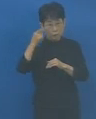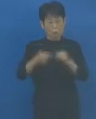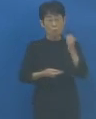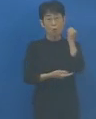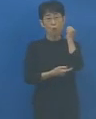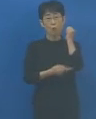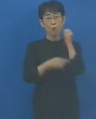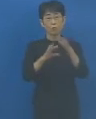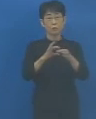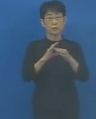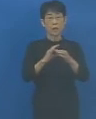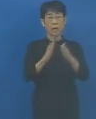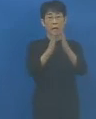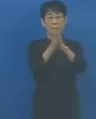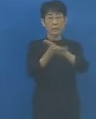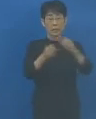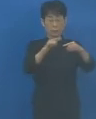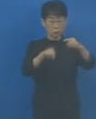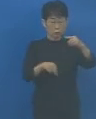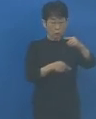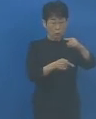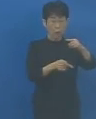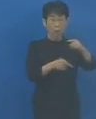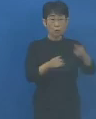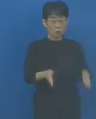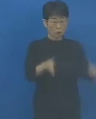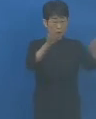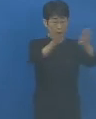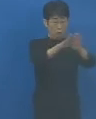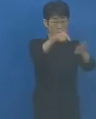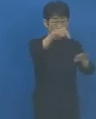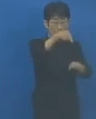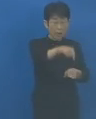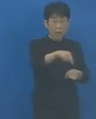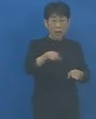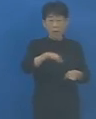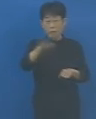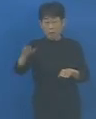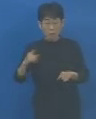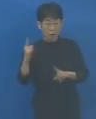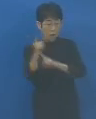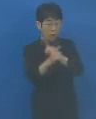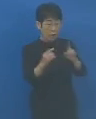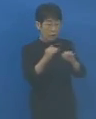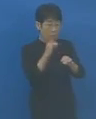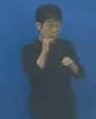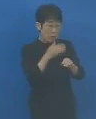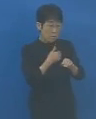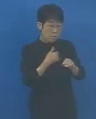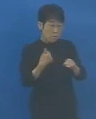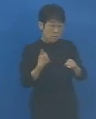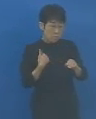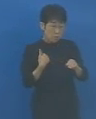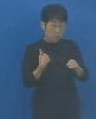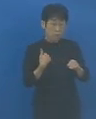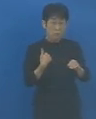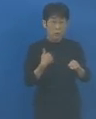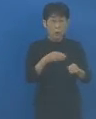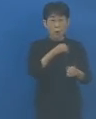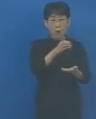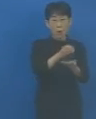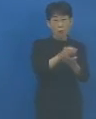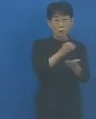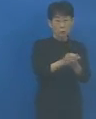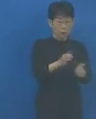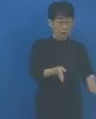やはり県庁の、見ていただきやすいところを展示しようと。で県庁本庁舎の1階の県民室に8